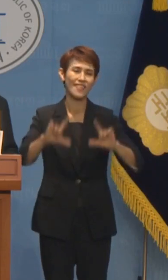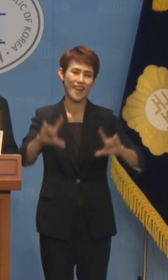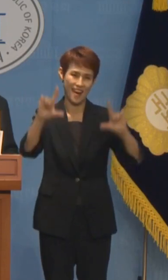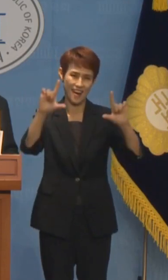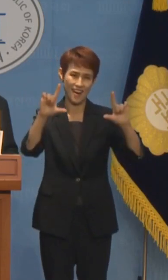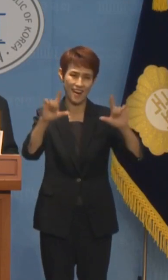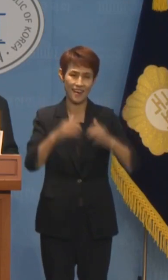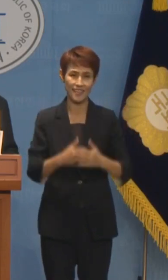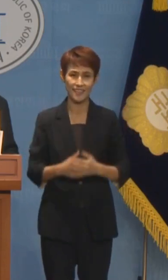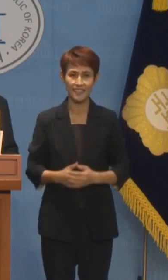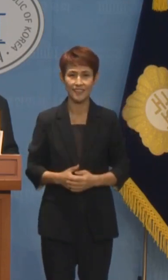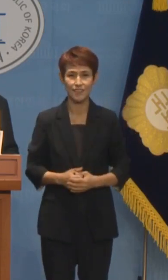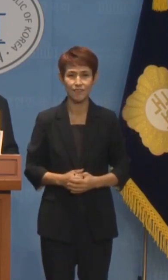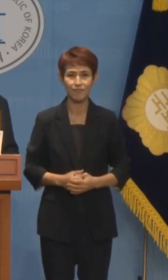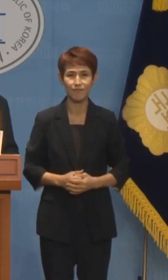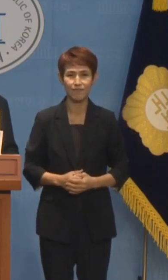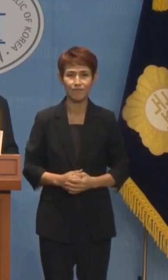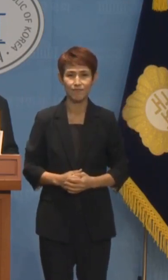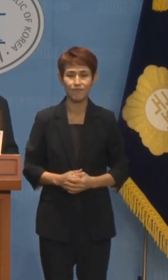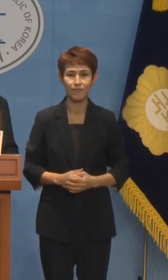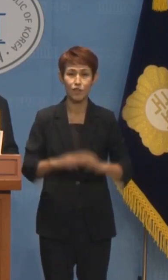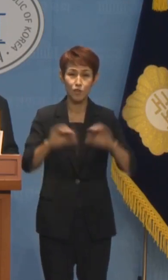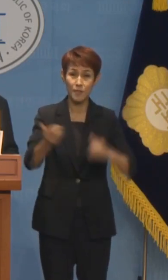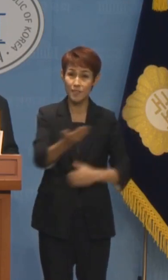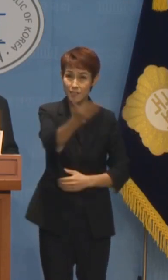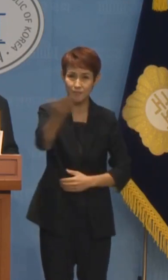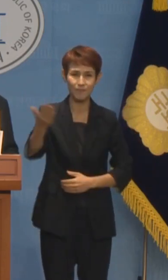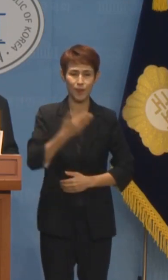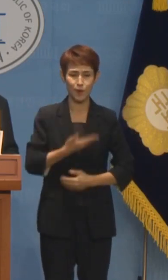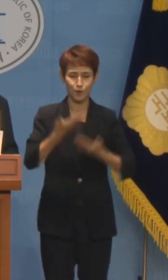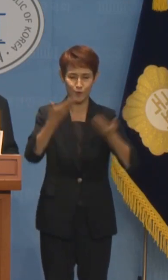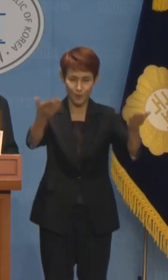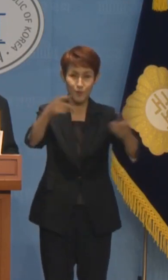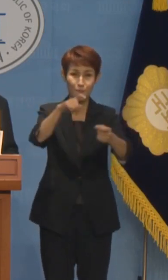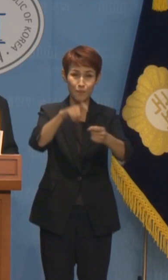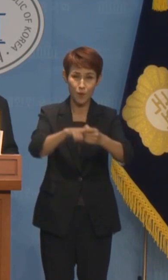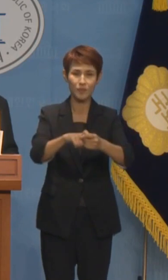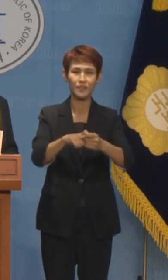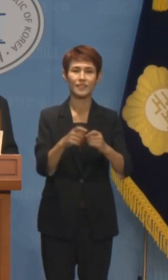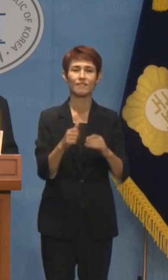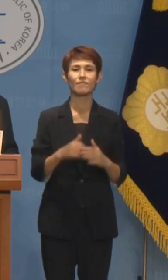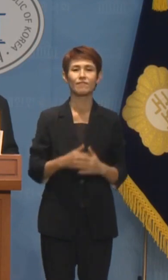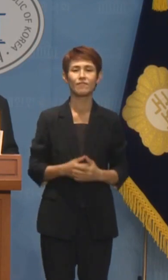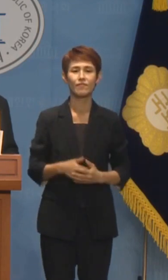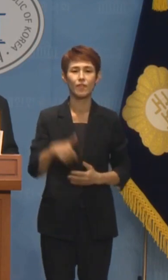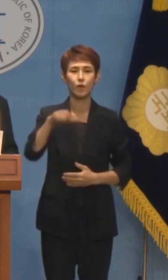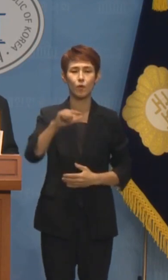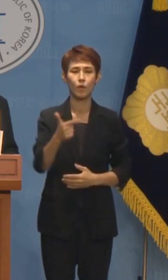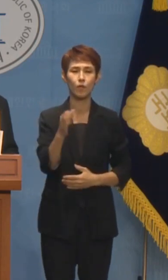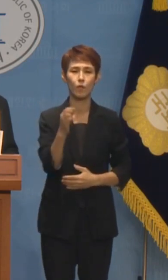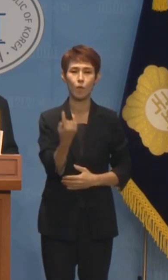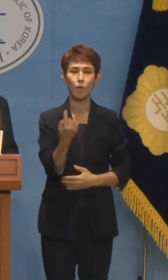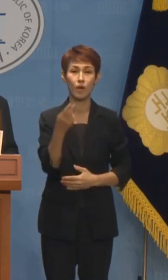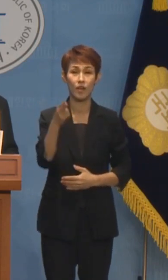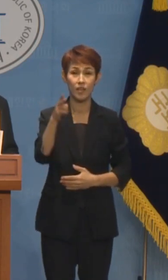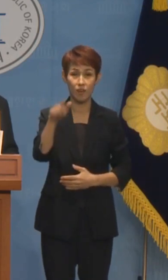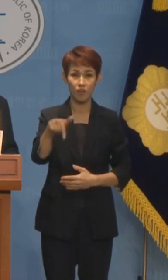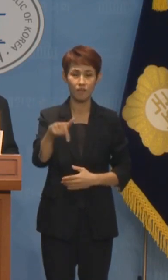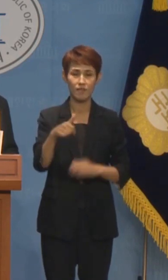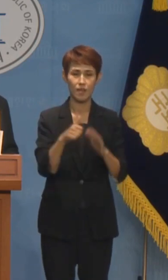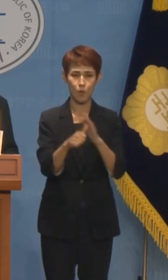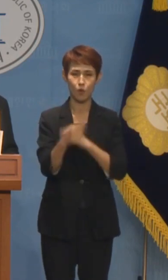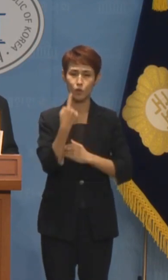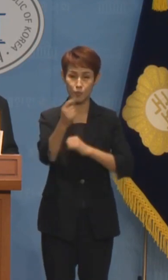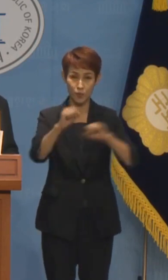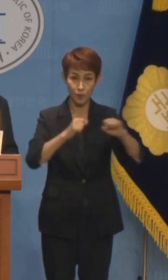오늘이 첫날을 우리 국민 모두에게 알리기 위해서 권욱 대표님께서이 자리에 직접 오셔서